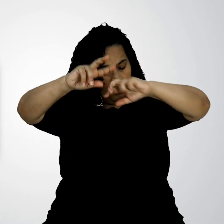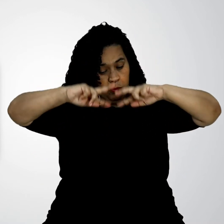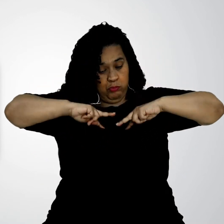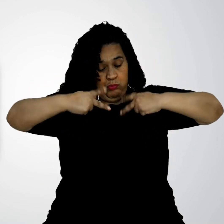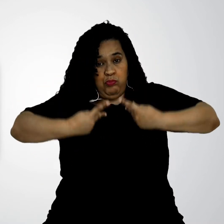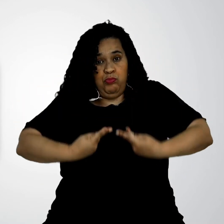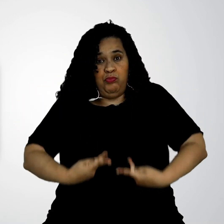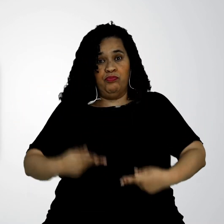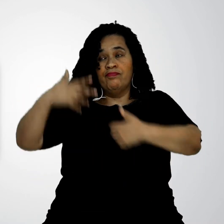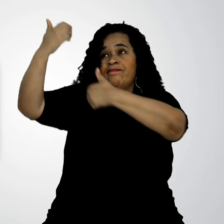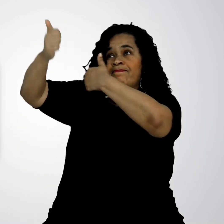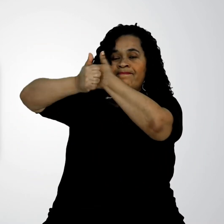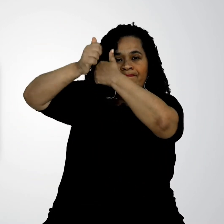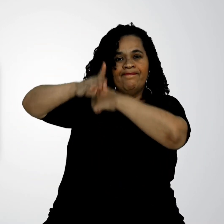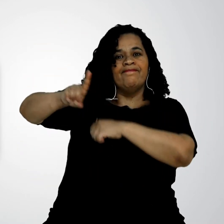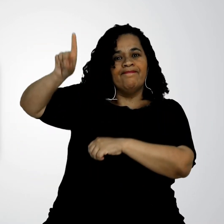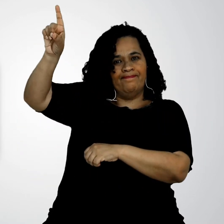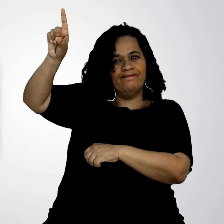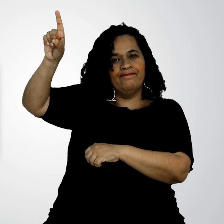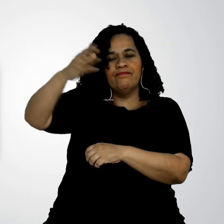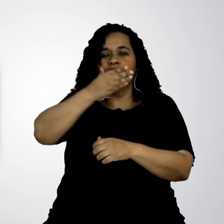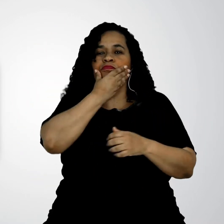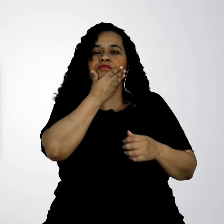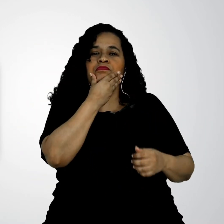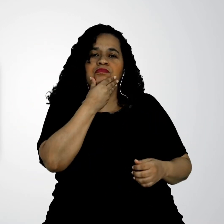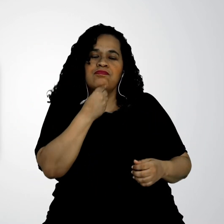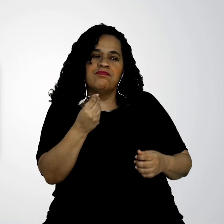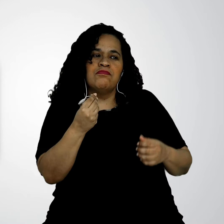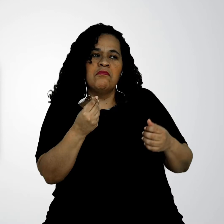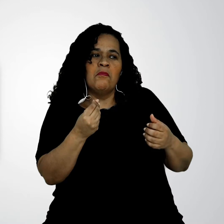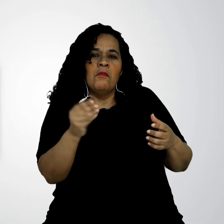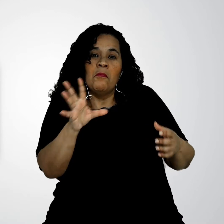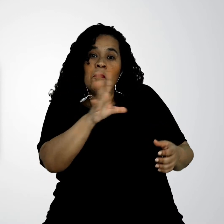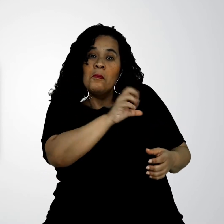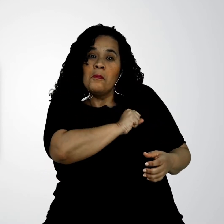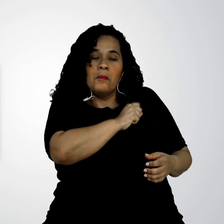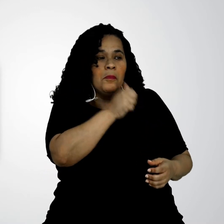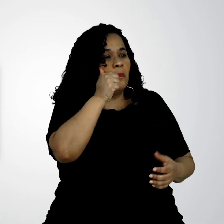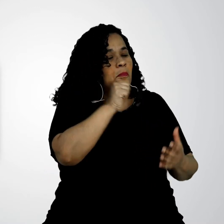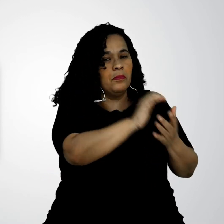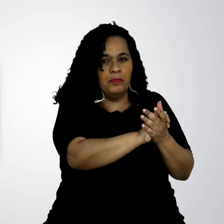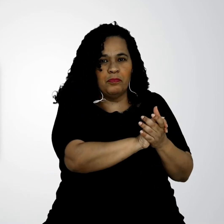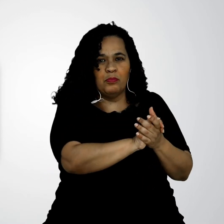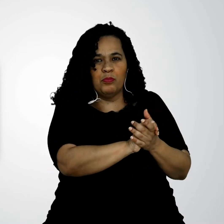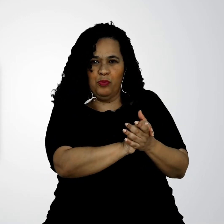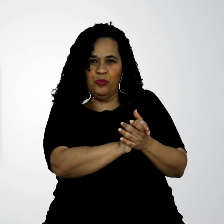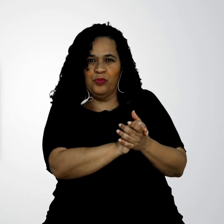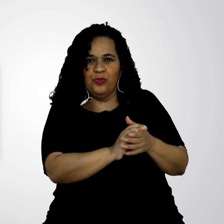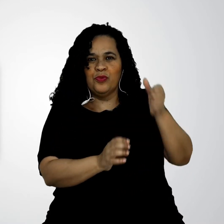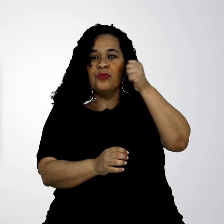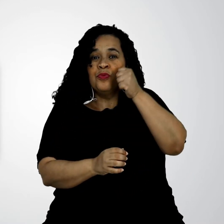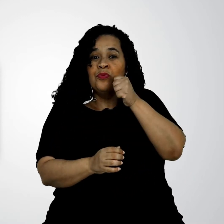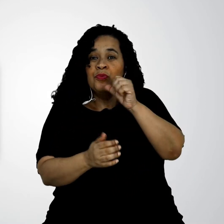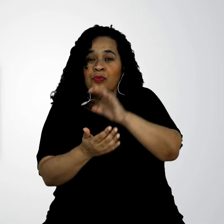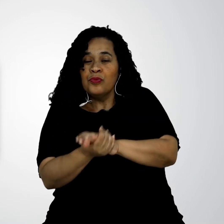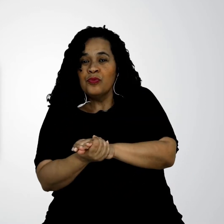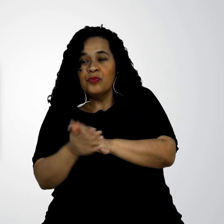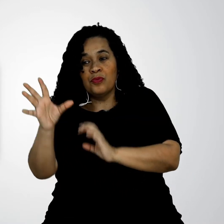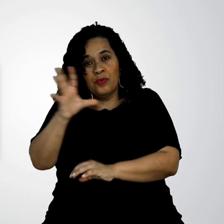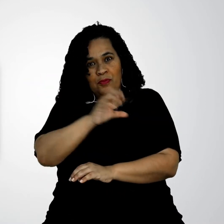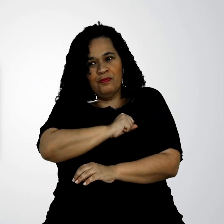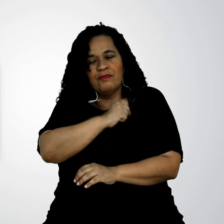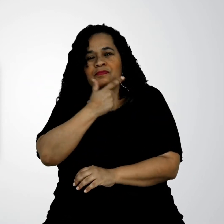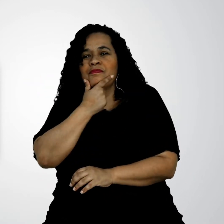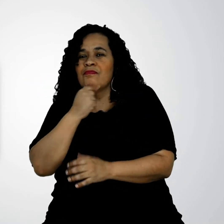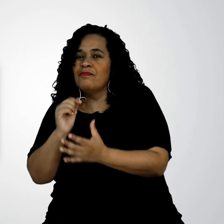a partir disso ama a esposa, ama o marido e cria filhos para a glória de Deus. O projeto de Deus nunca veio lá de cima, veio